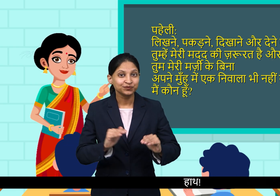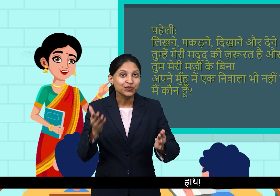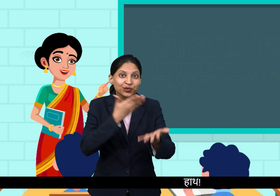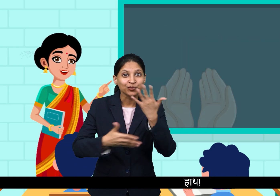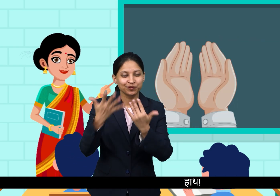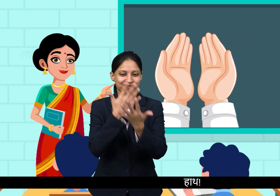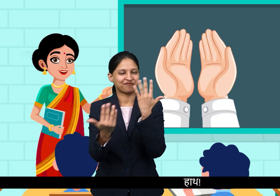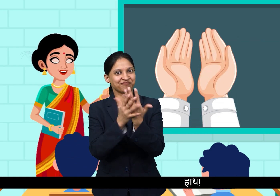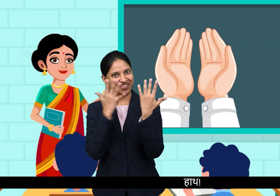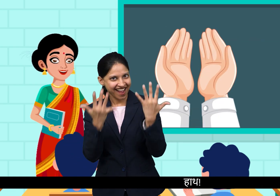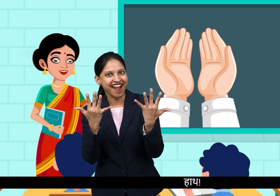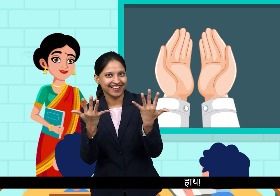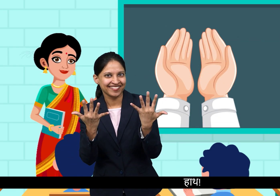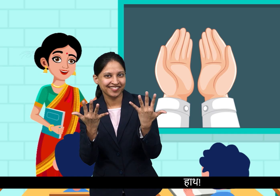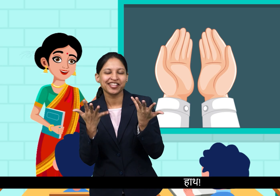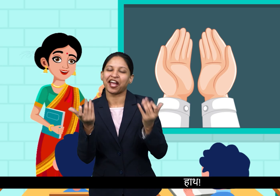हाथ।